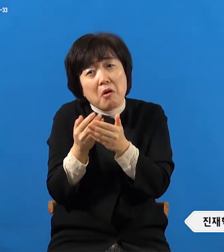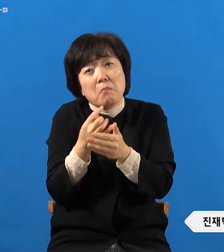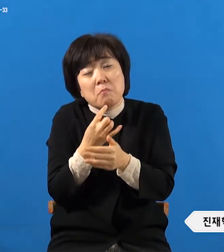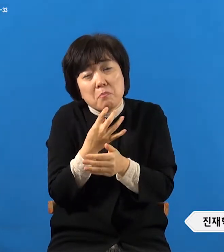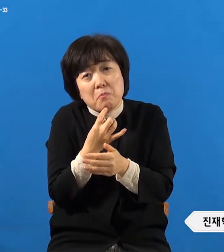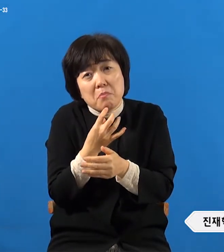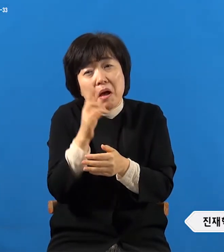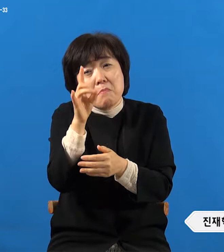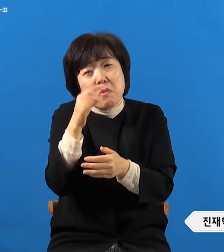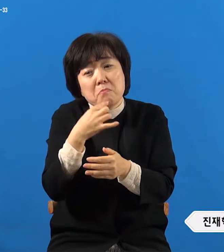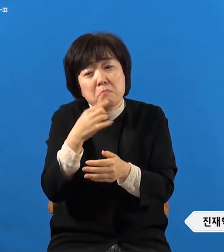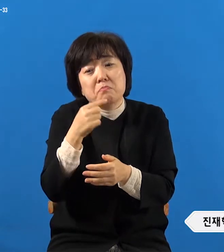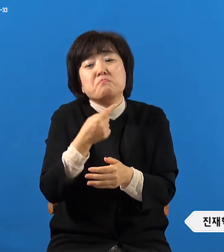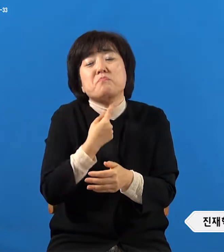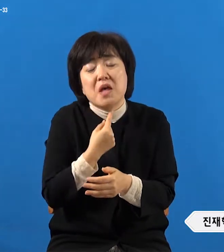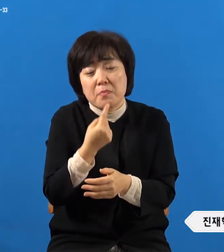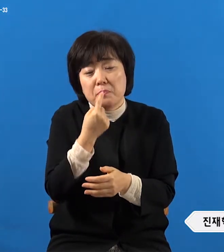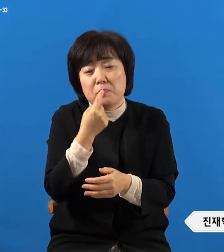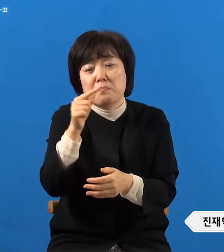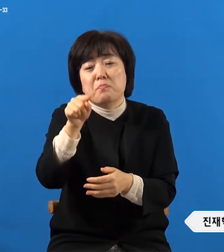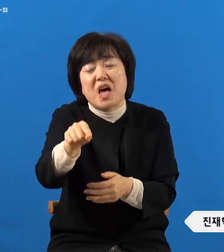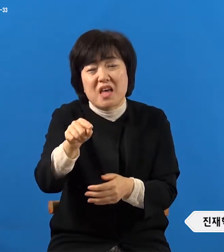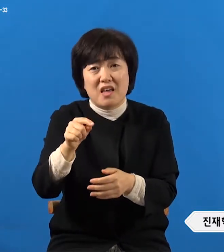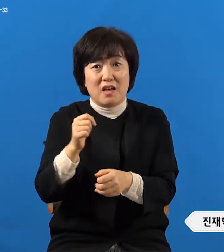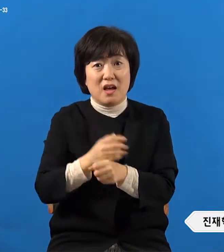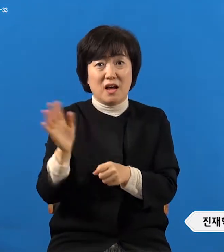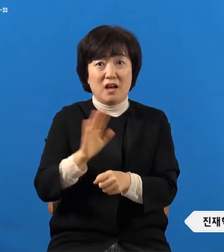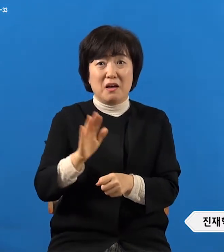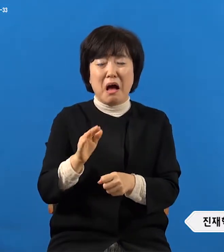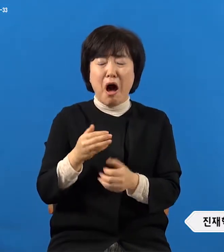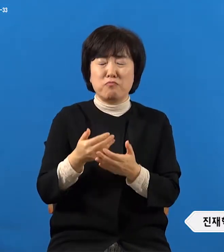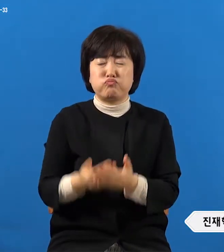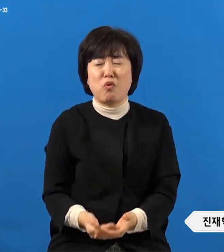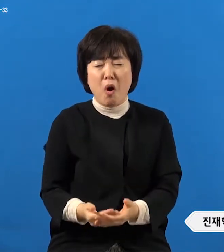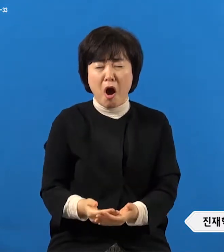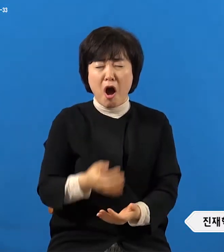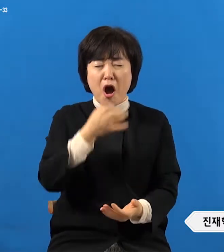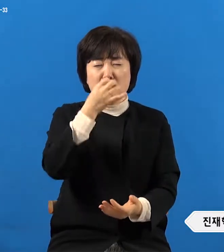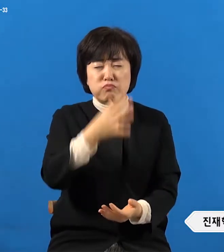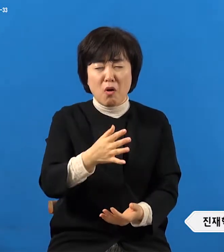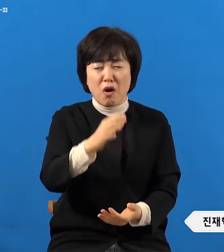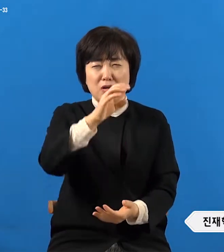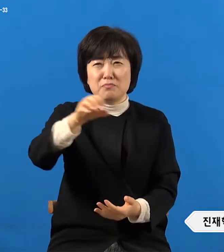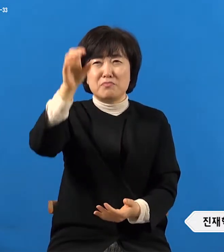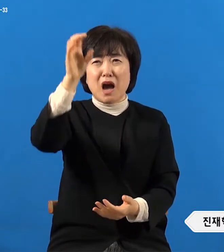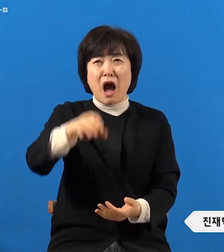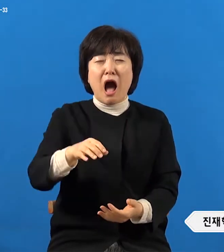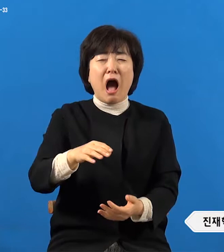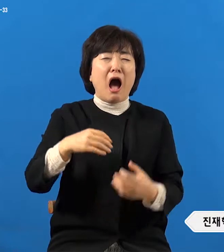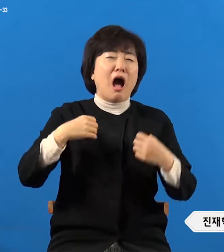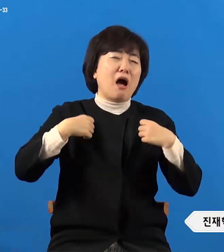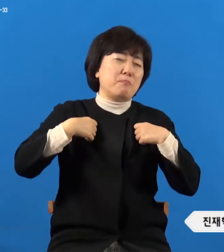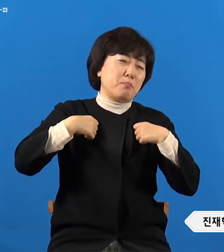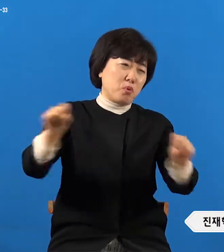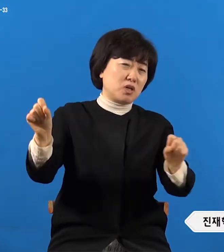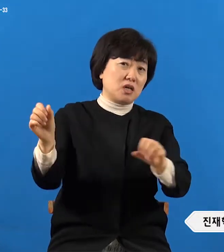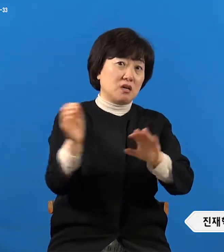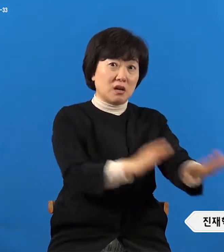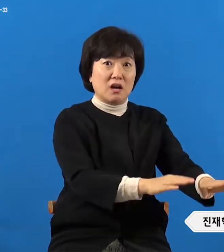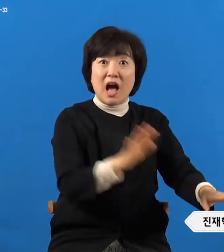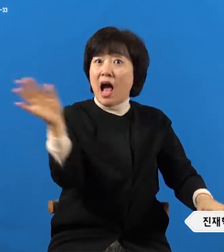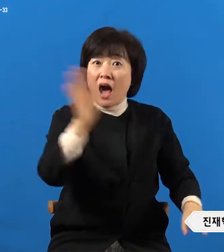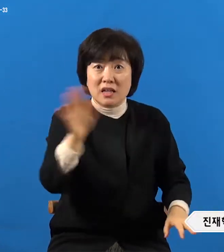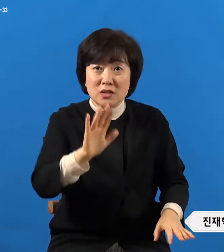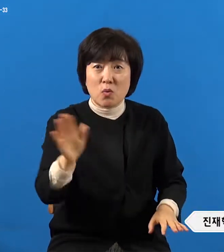들고 괜찮구나, 무겁구나, 이게 십자가구나라고 내려놓는 삶이 아니라 매일매일 나의 삶